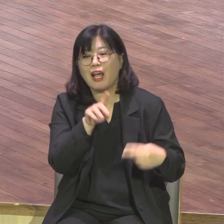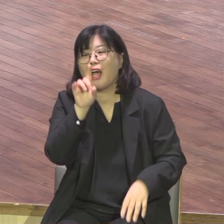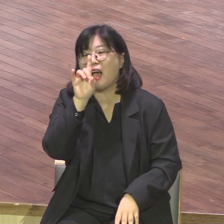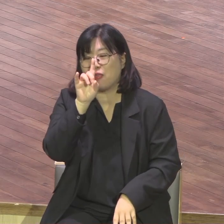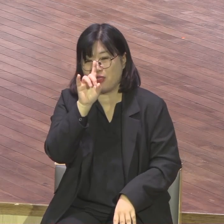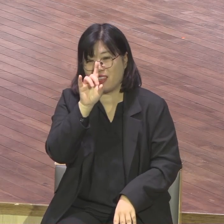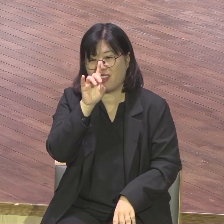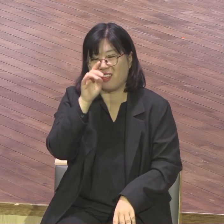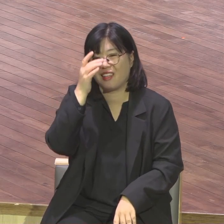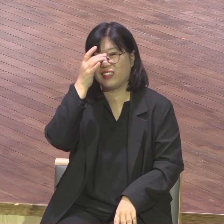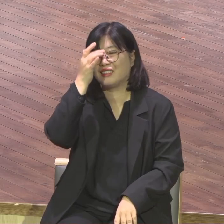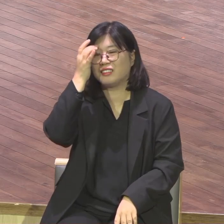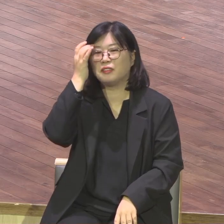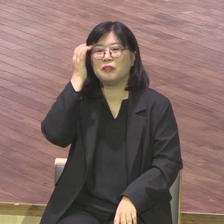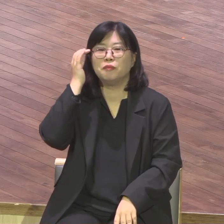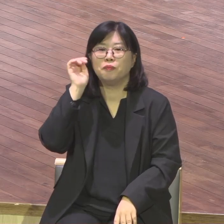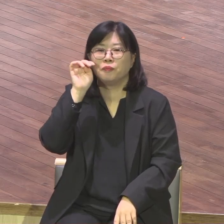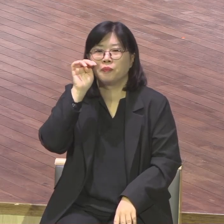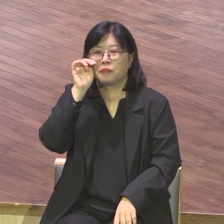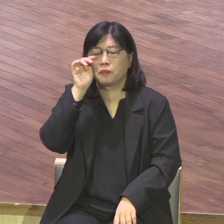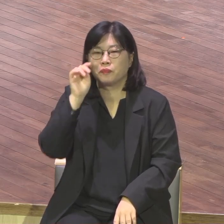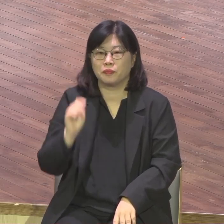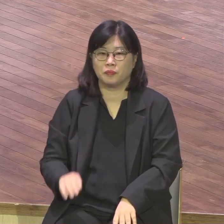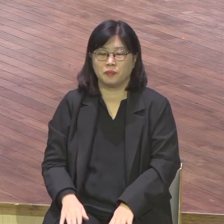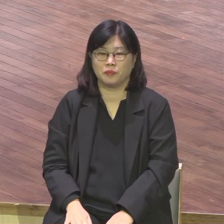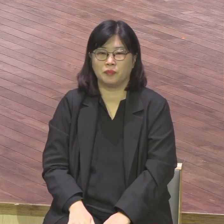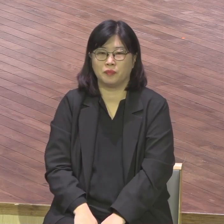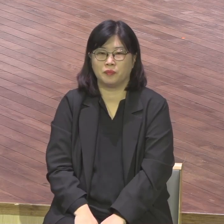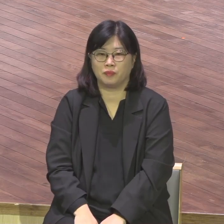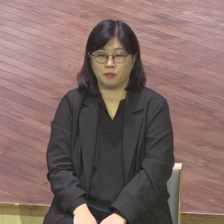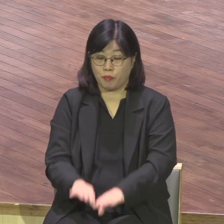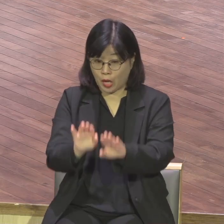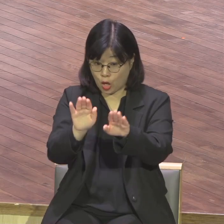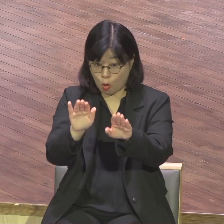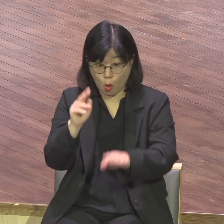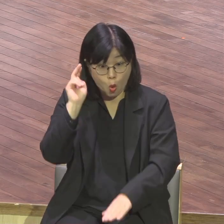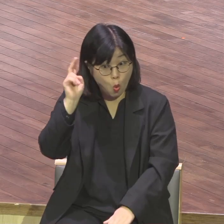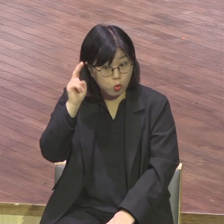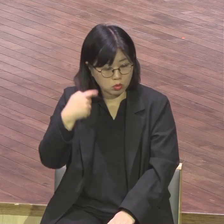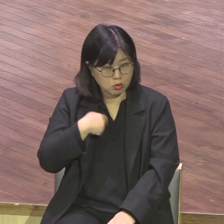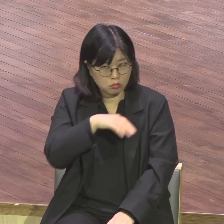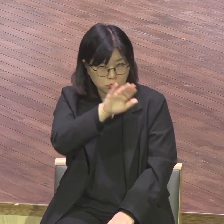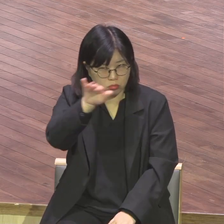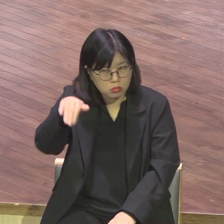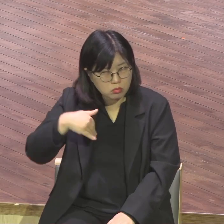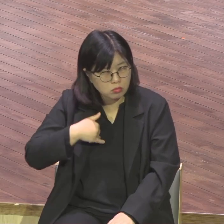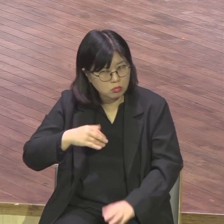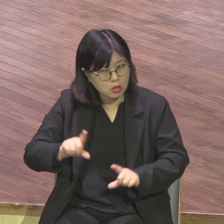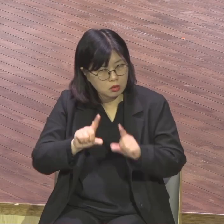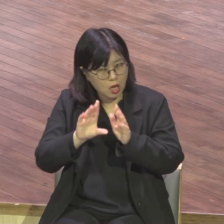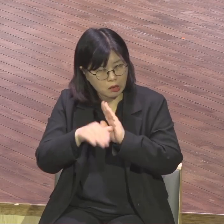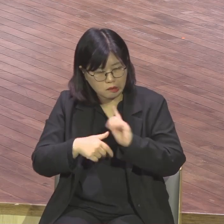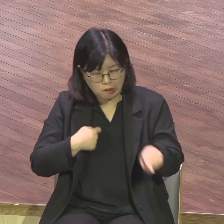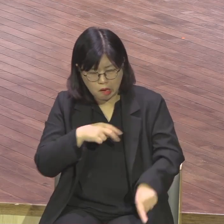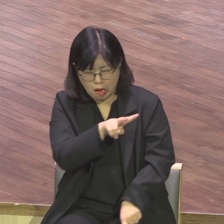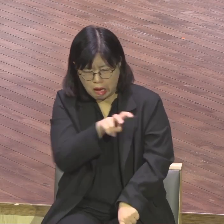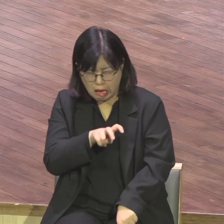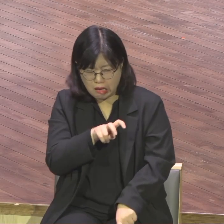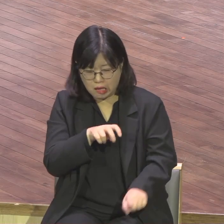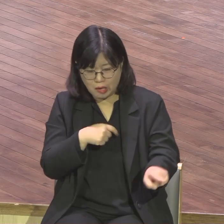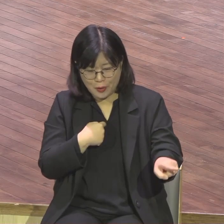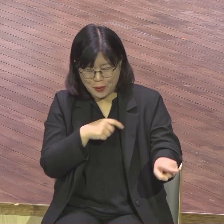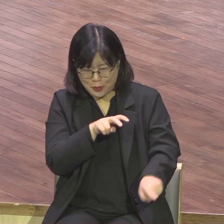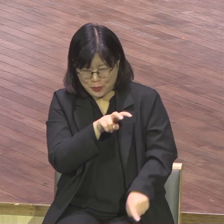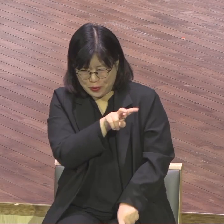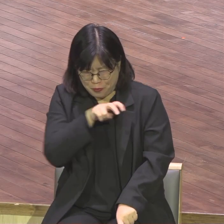싸움은 절대로 육신적 싸움하면 안 돼요. 지구상 미워한 사람 한 명도 있으면 안 돼요. 이미 당한 거예요. 나 저 인간 꼴보기 싫어.